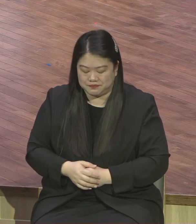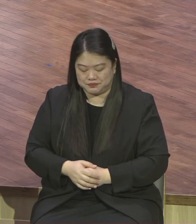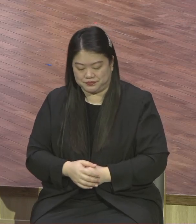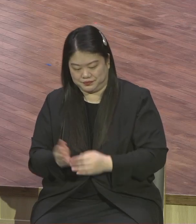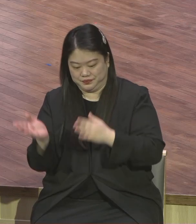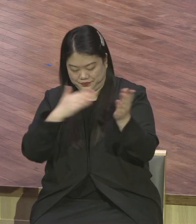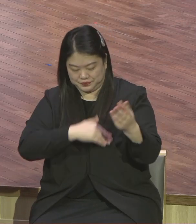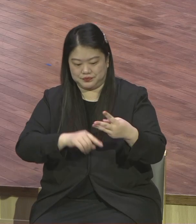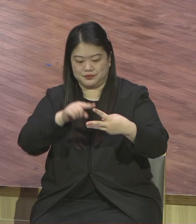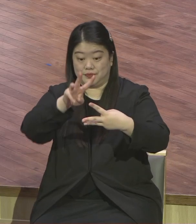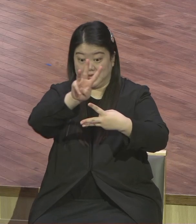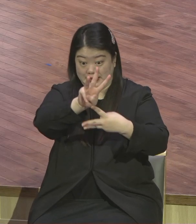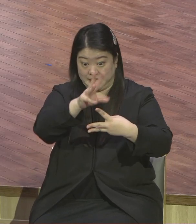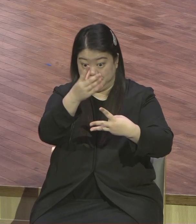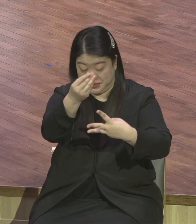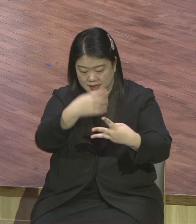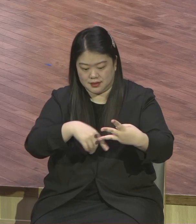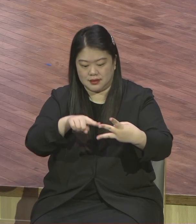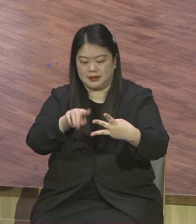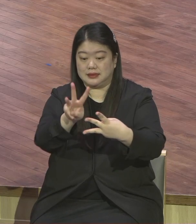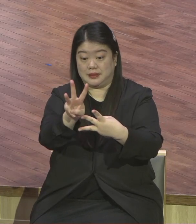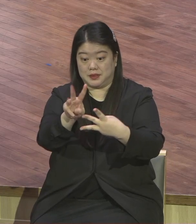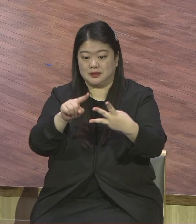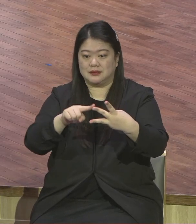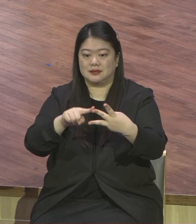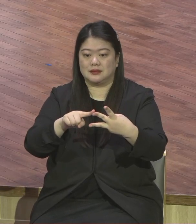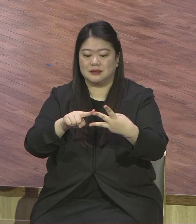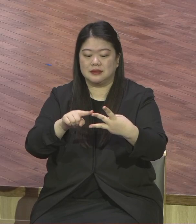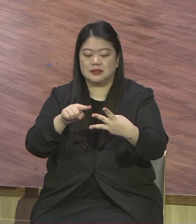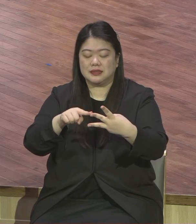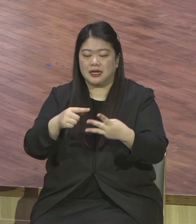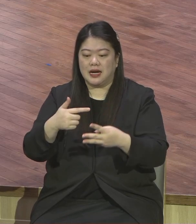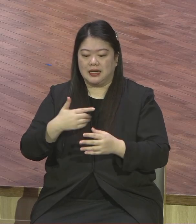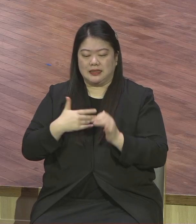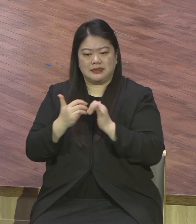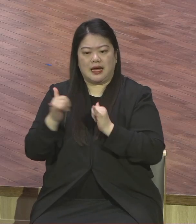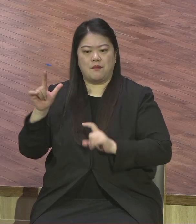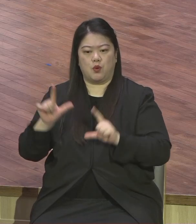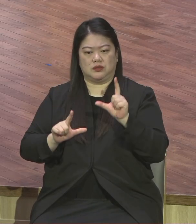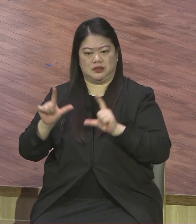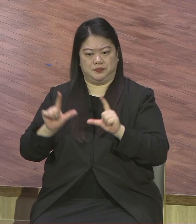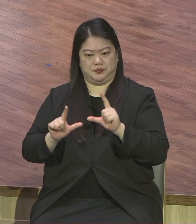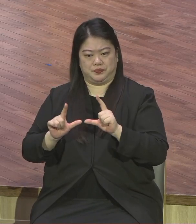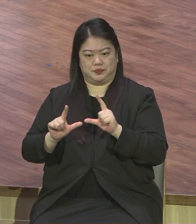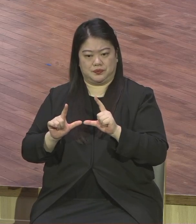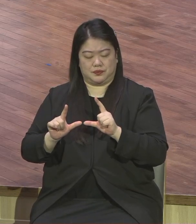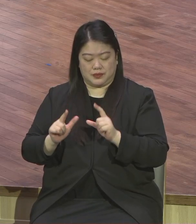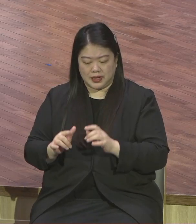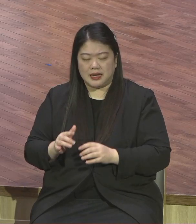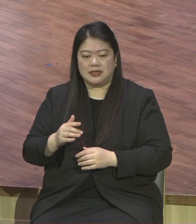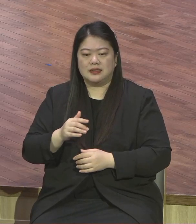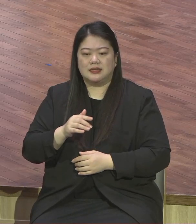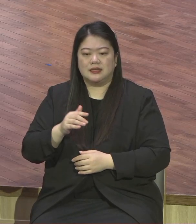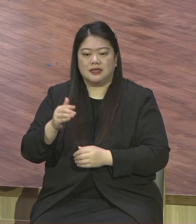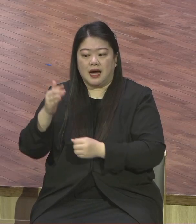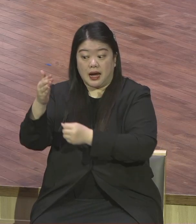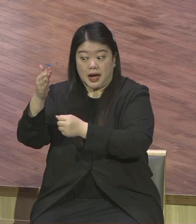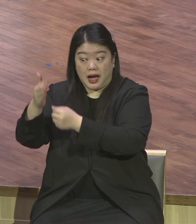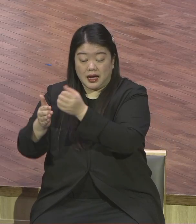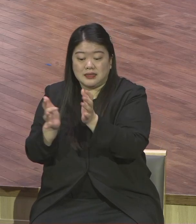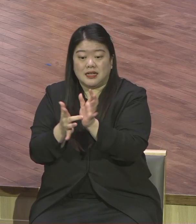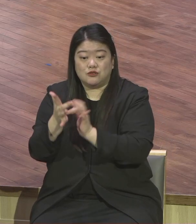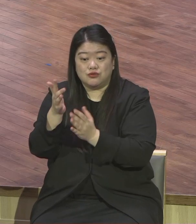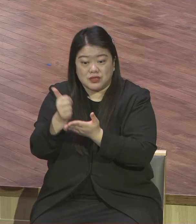그리스도의 심정으로 기다린 것입니다. 성령께서 우리의 옛 모습이 변화되도록 기도하시면서 기다리는 그 심정을